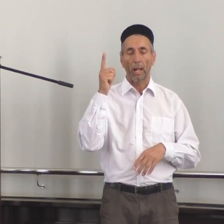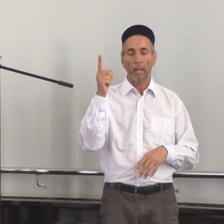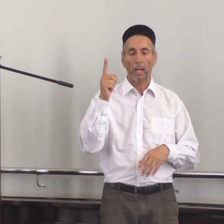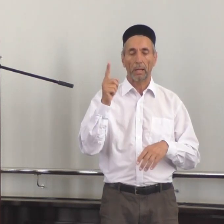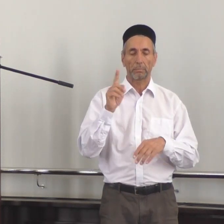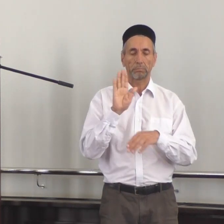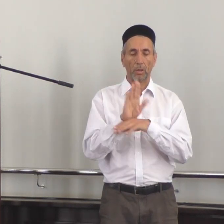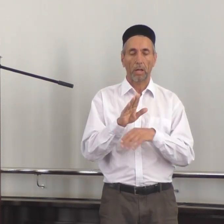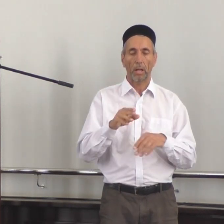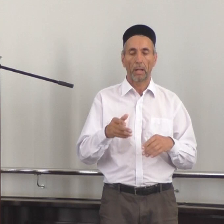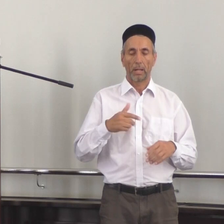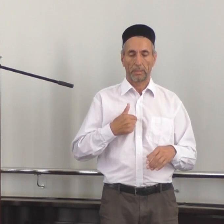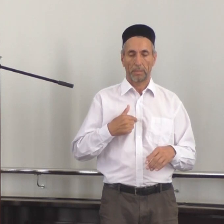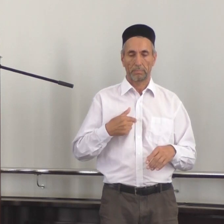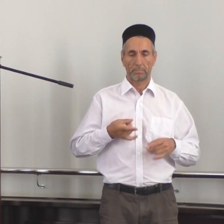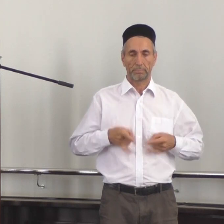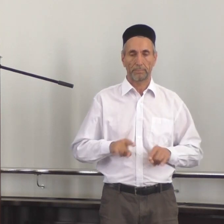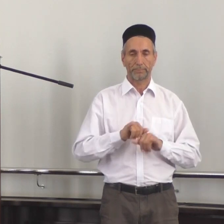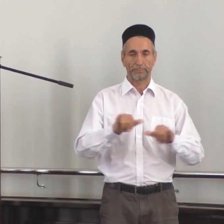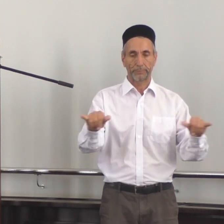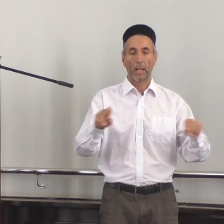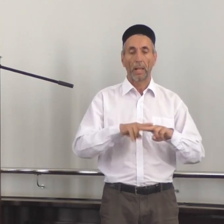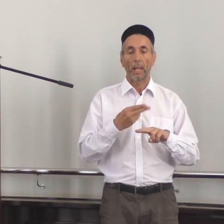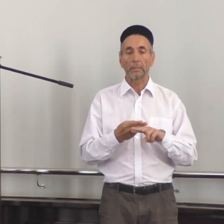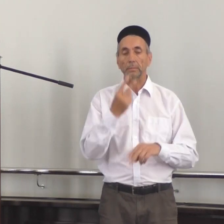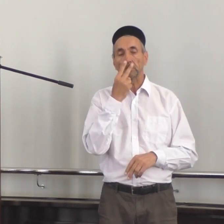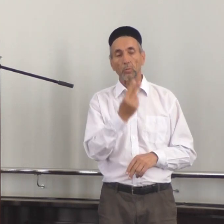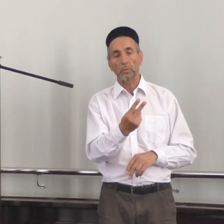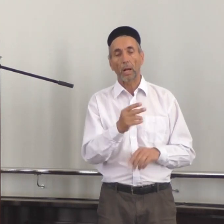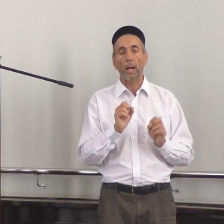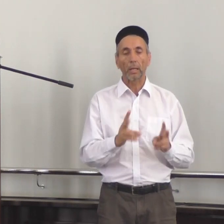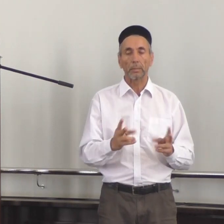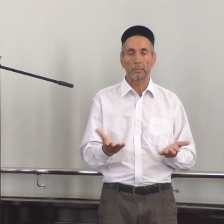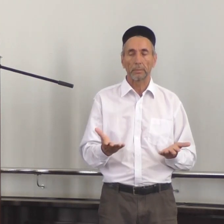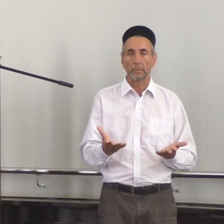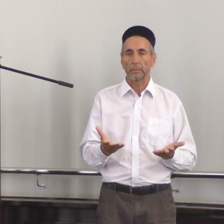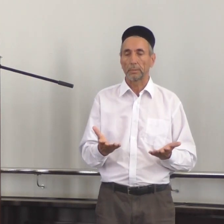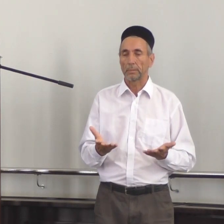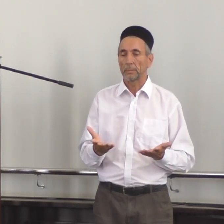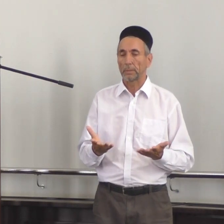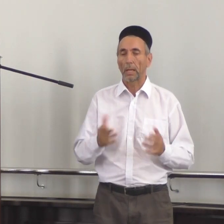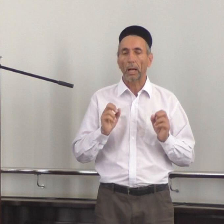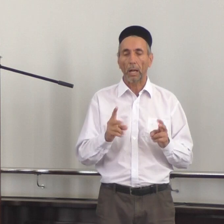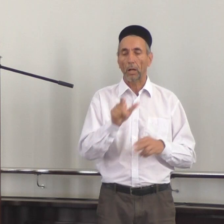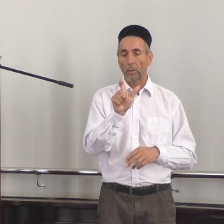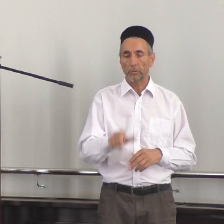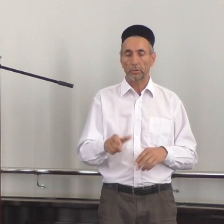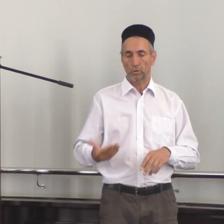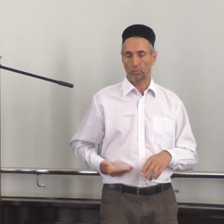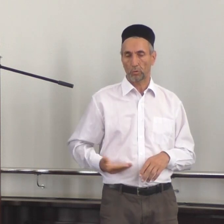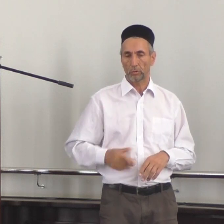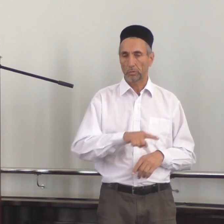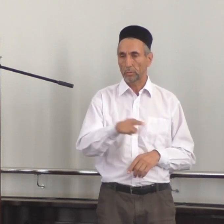Allah Rabbimiz barlıqqa getirə. Həm indi qari imtihan, nişik ədən balası